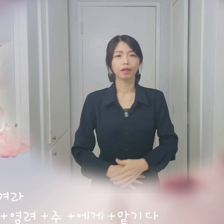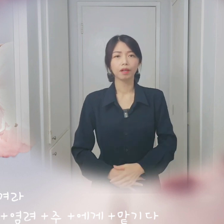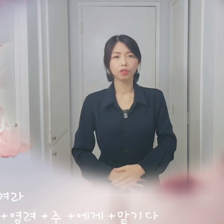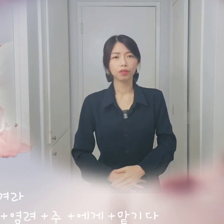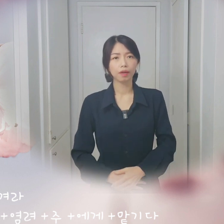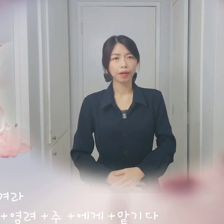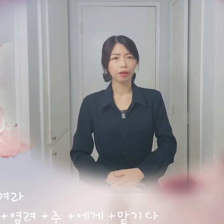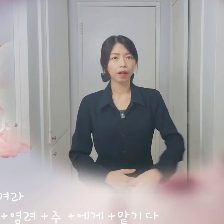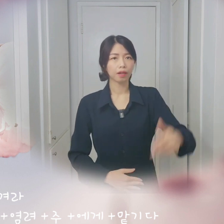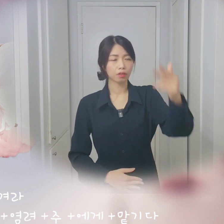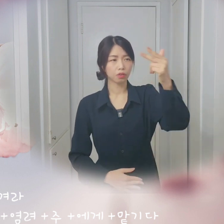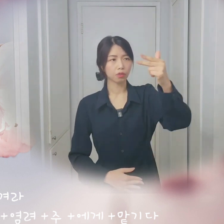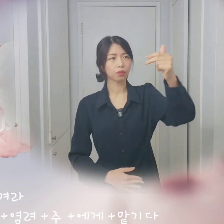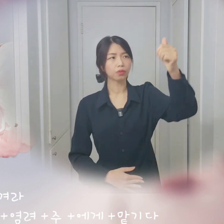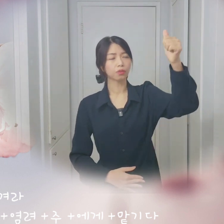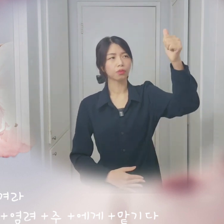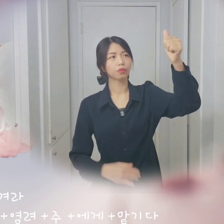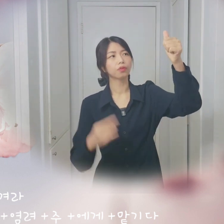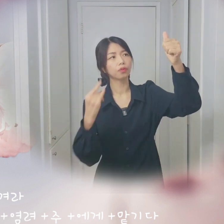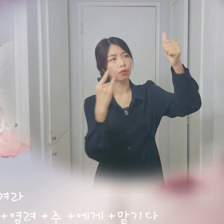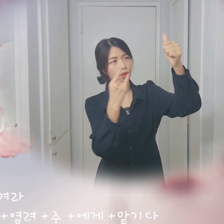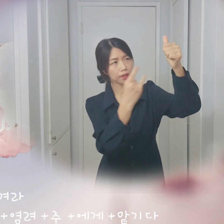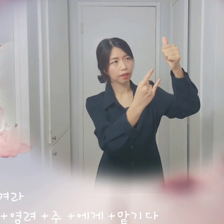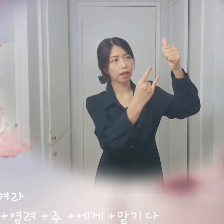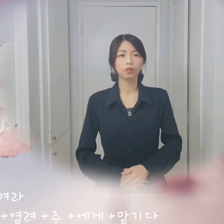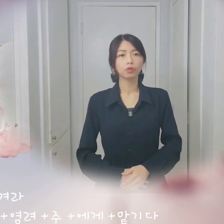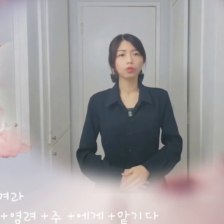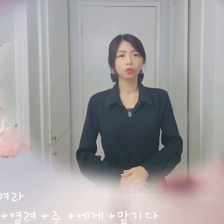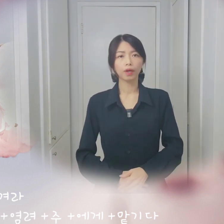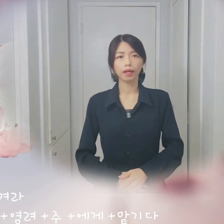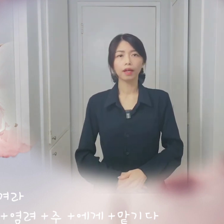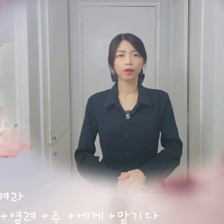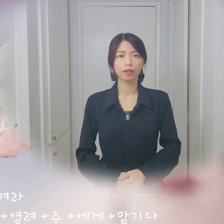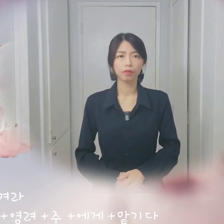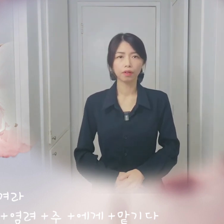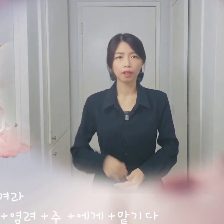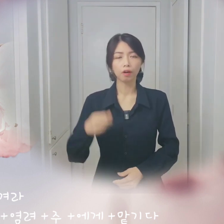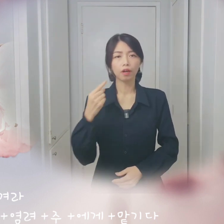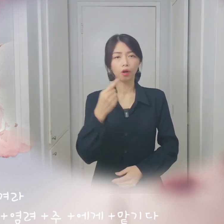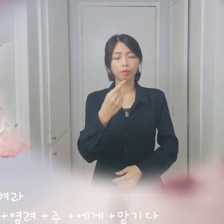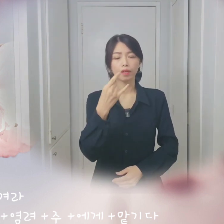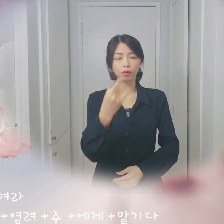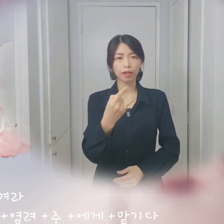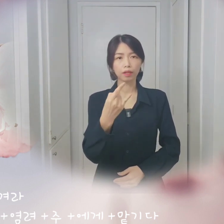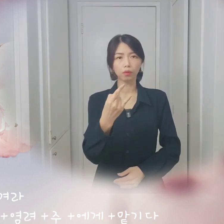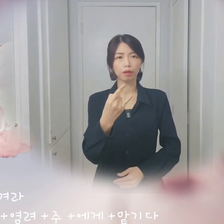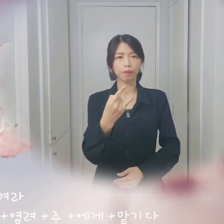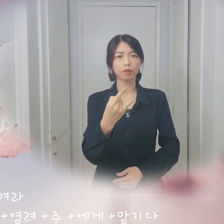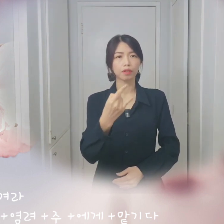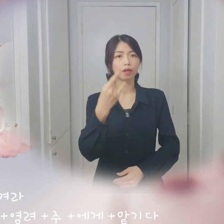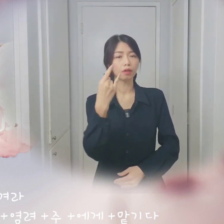죽게 맡겨라 죽 깨 누구누구 애개라고 한 뜻의 소원은요. 검지하고